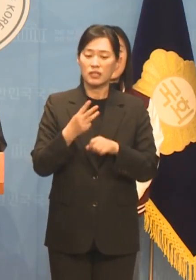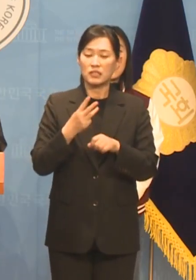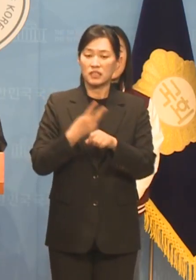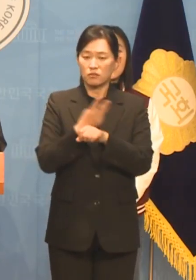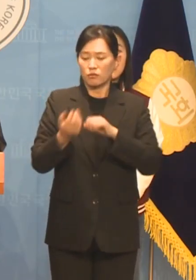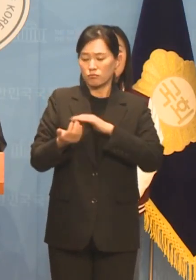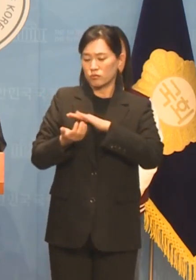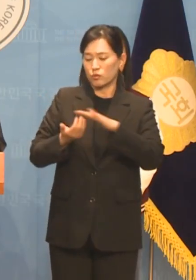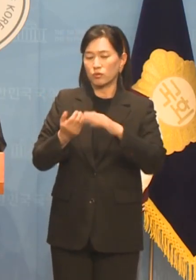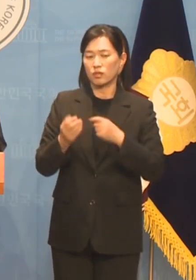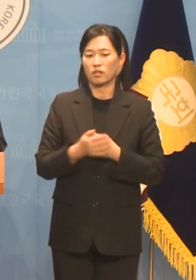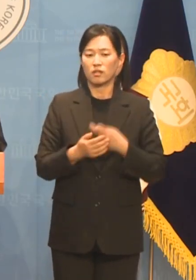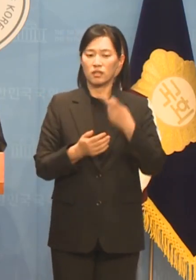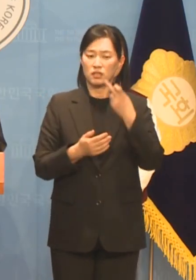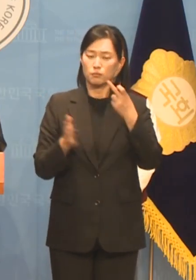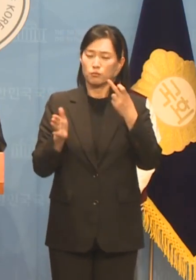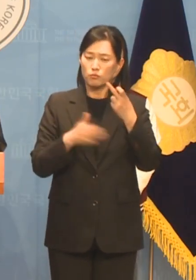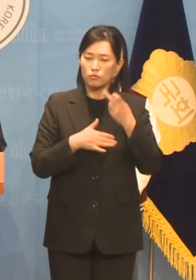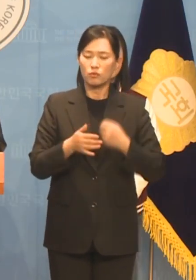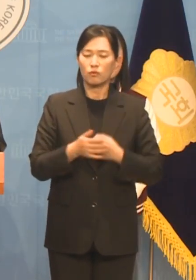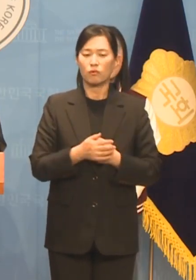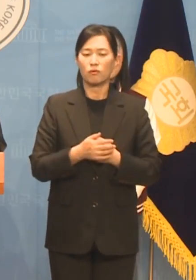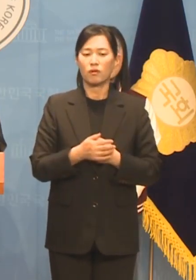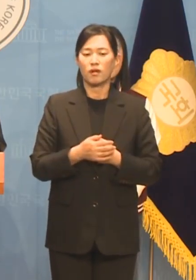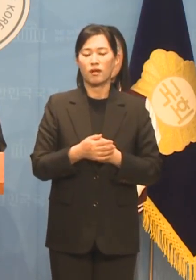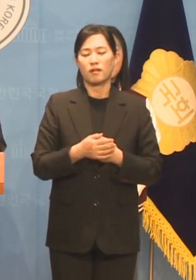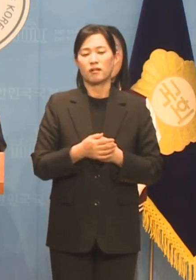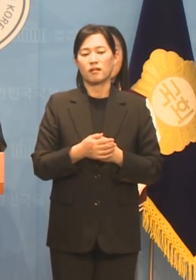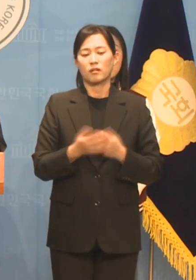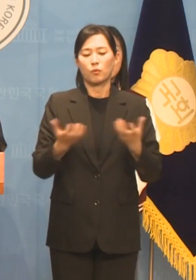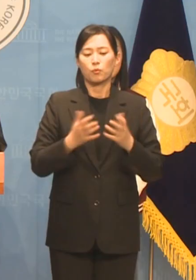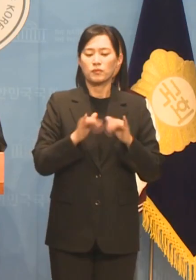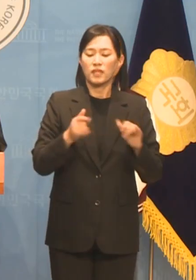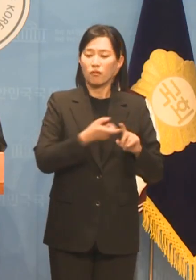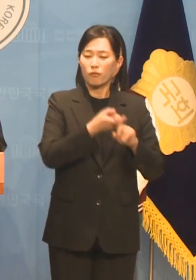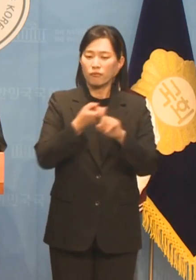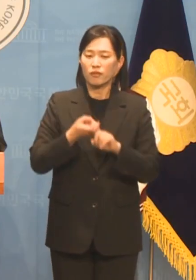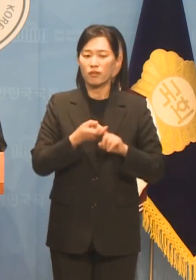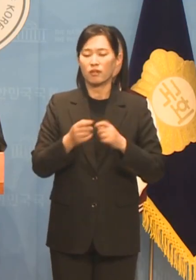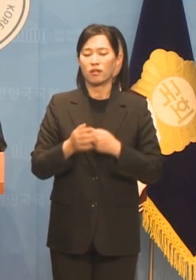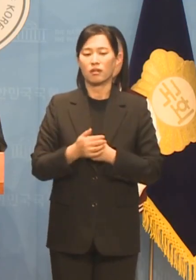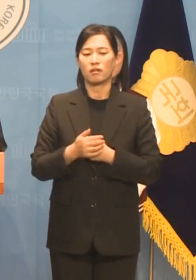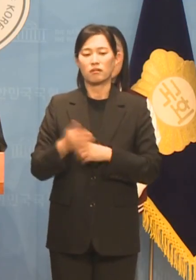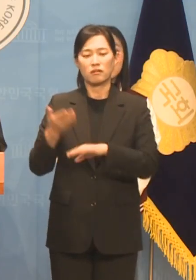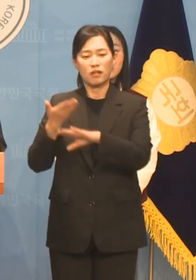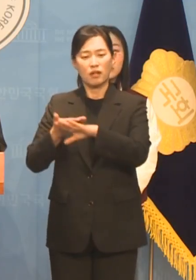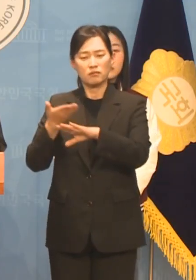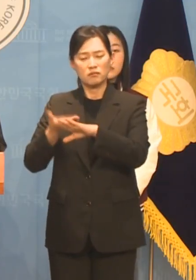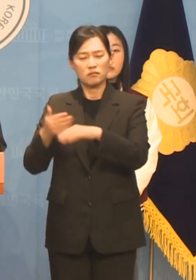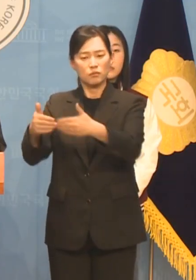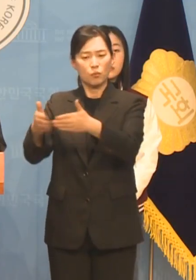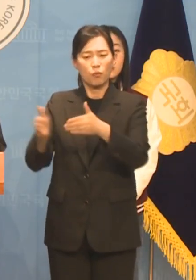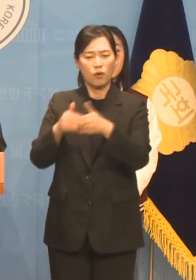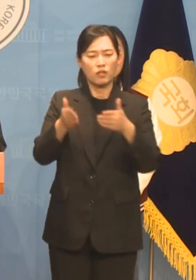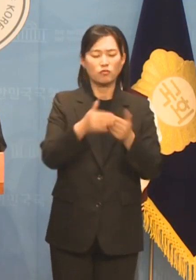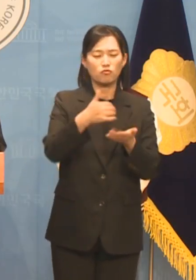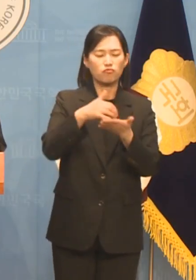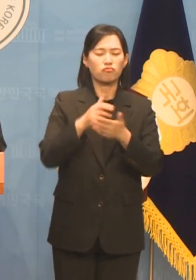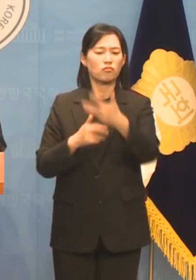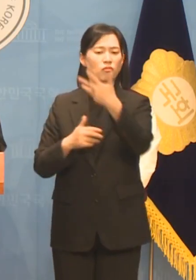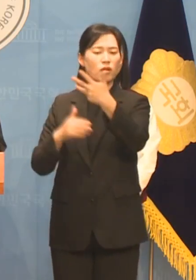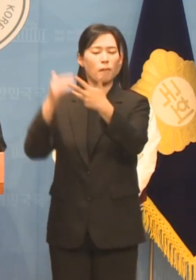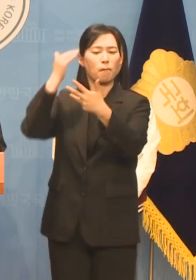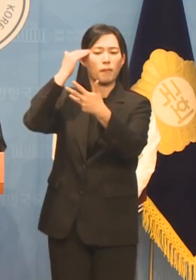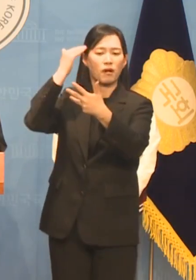전인 12시부터 대학생 진보연합과 노동자연대, 한국외대 마르크스 연구 동아리 등 8개 단체가